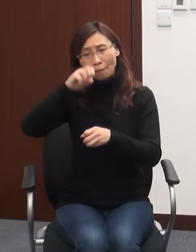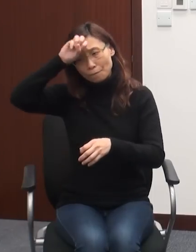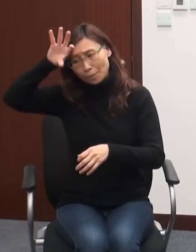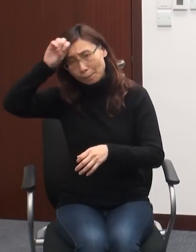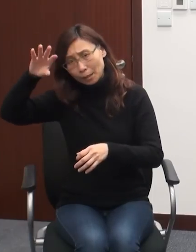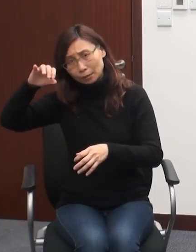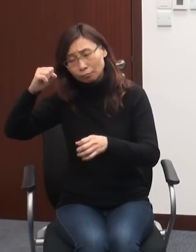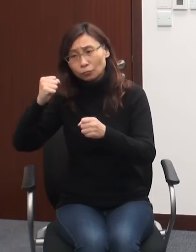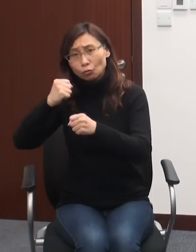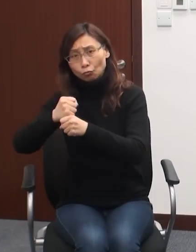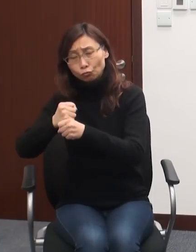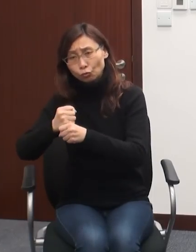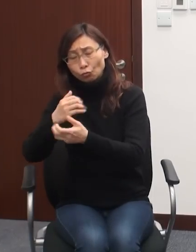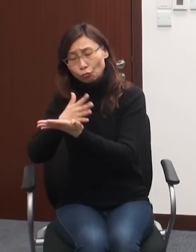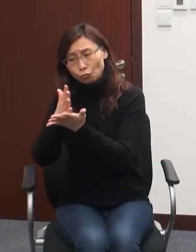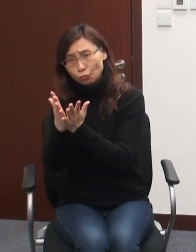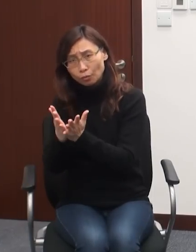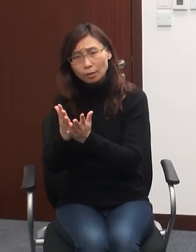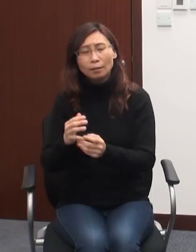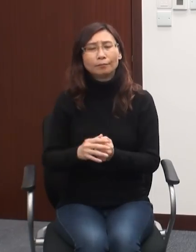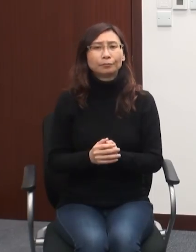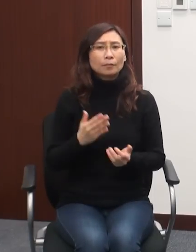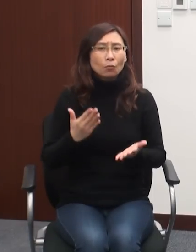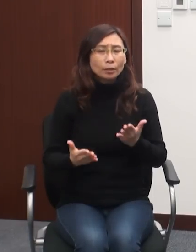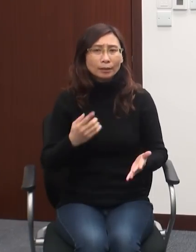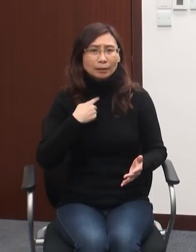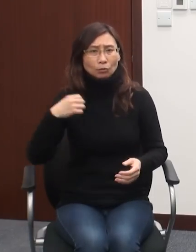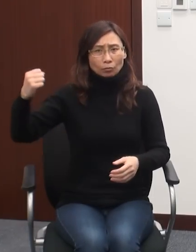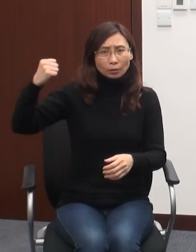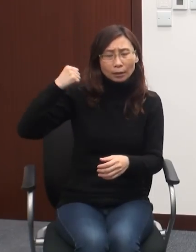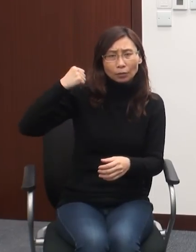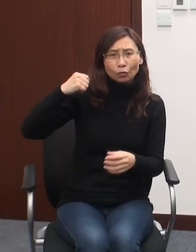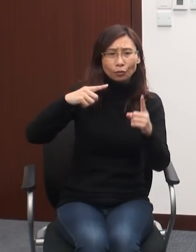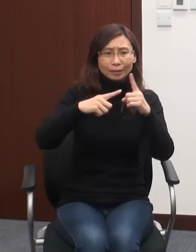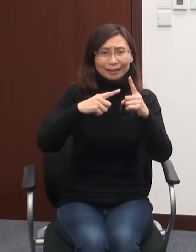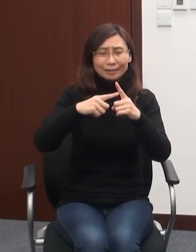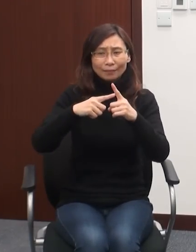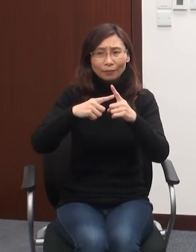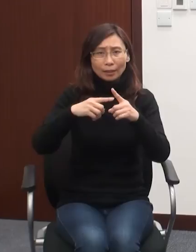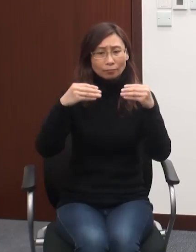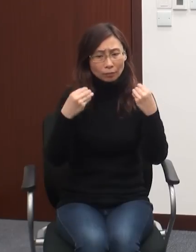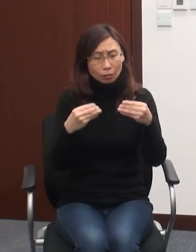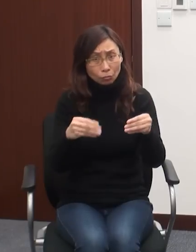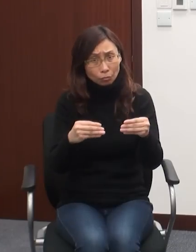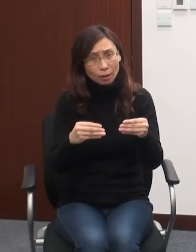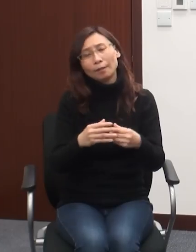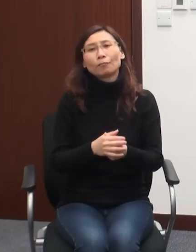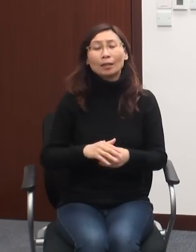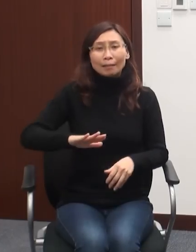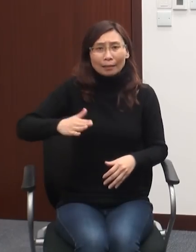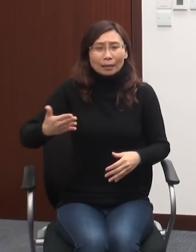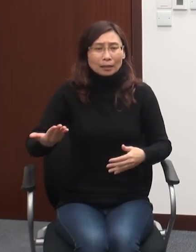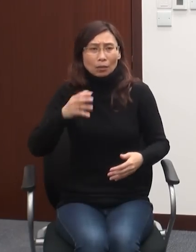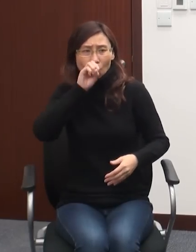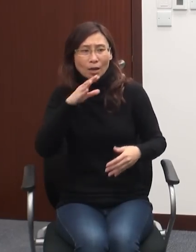者我哋係要加強我哋嘅人力資源嘅培訓啦。喂，咁而家佢話唔係